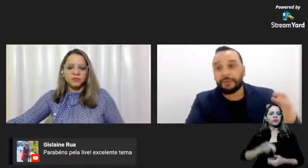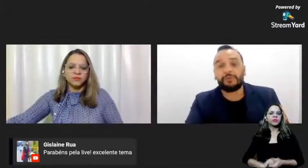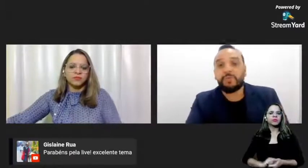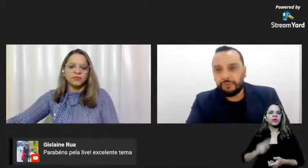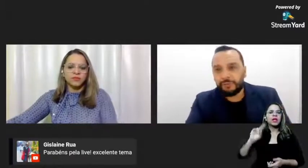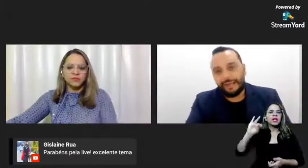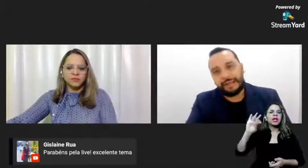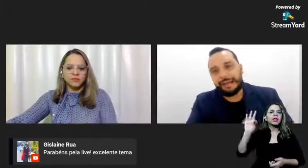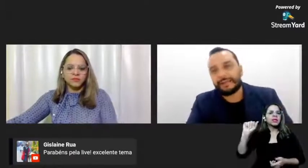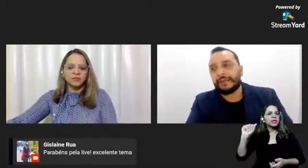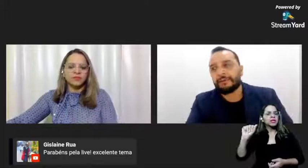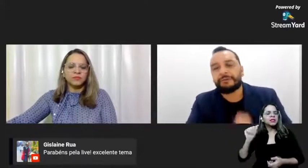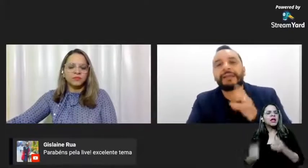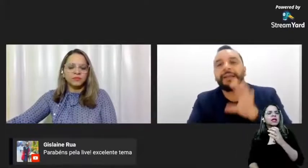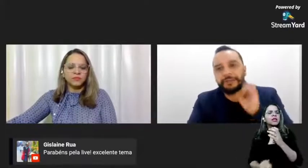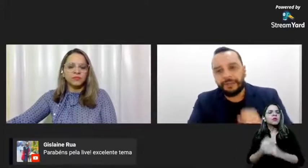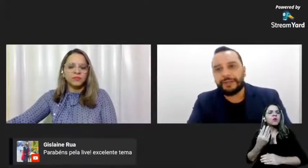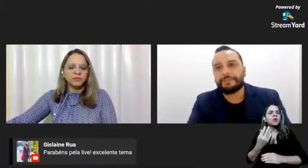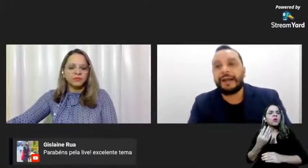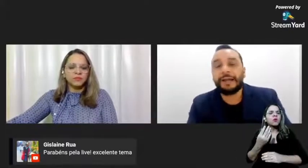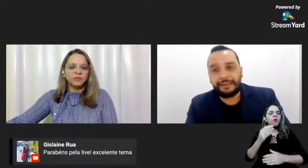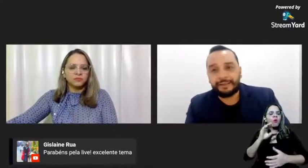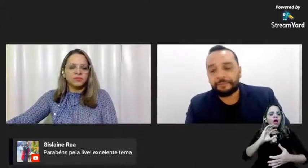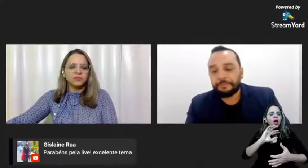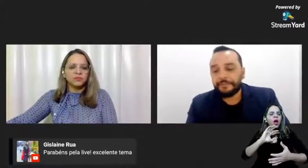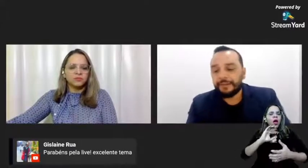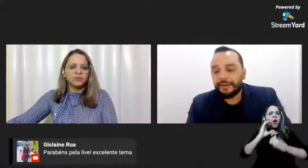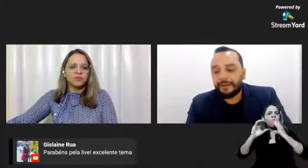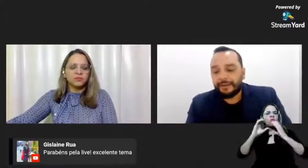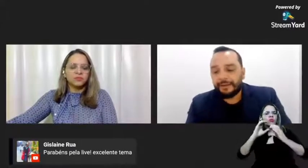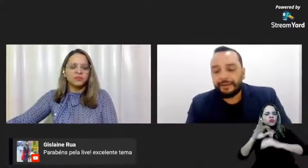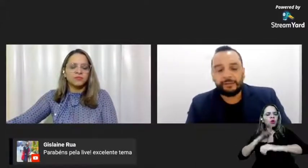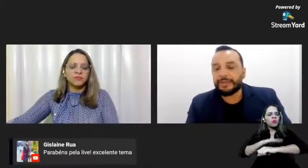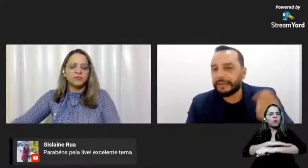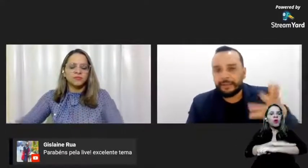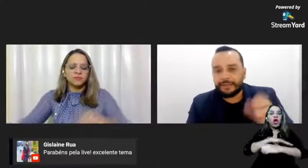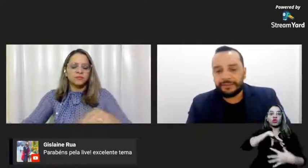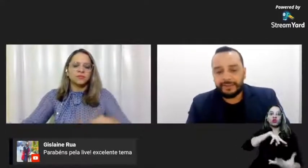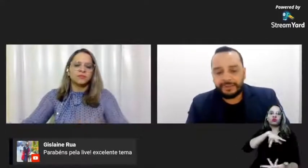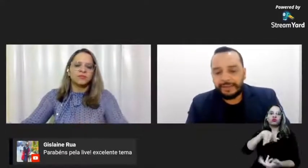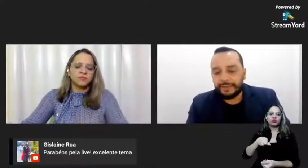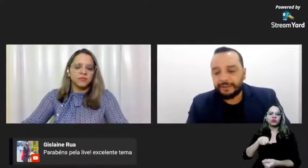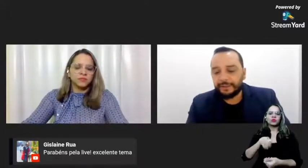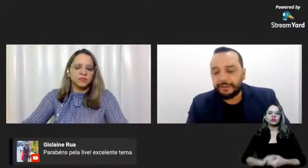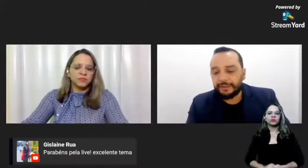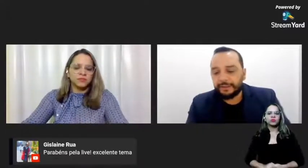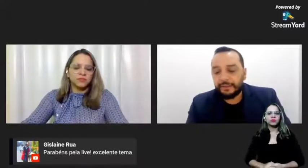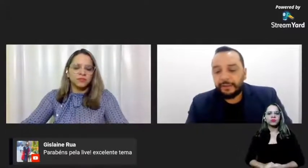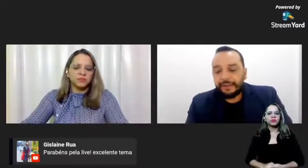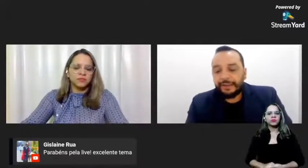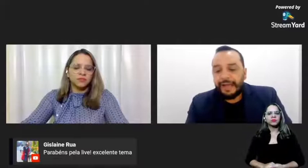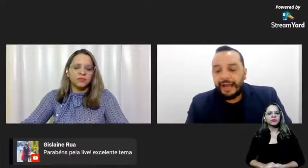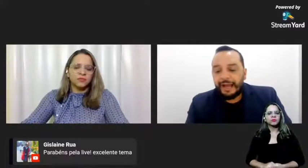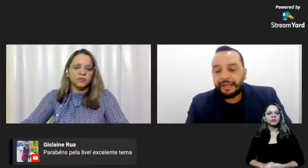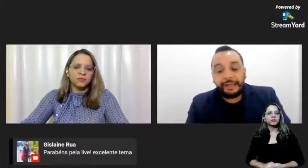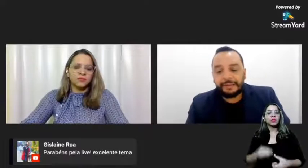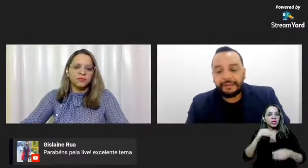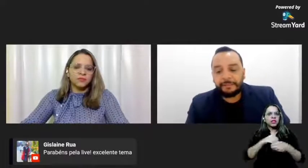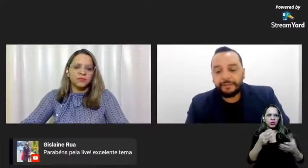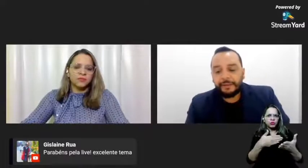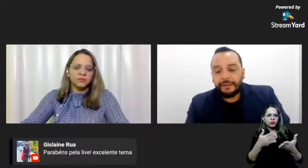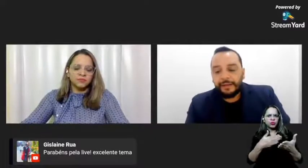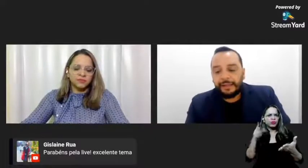comunicação áptica no mundo, que ela é da Finlândia, a Rita, que todas elas estão sendo citadas no livro. E